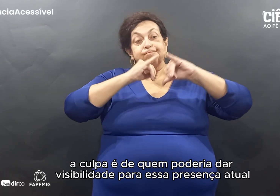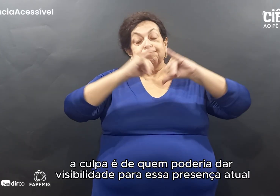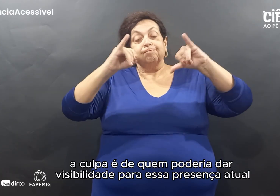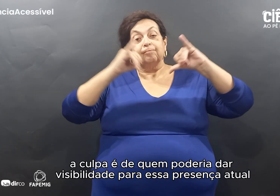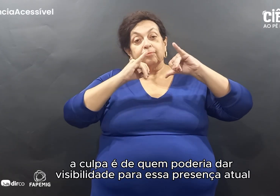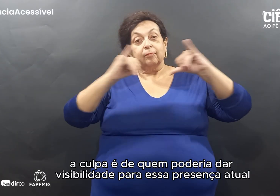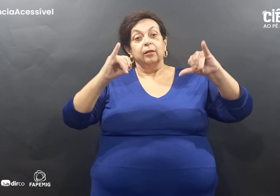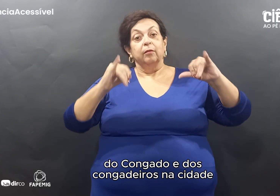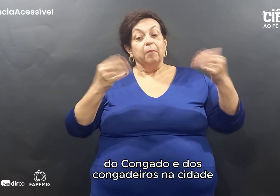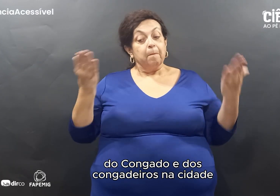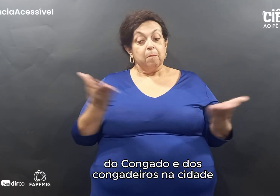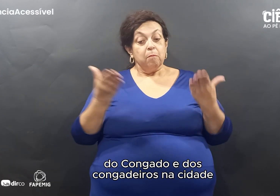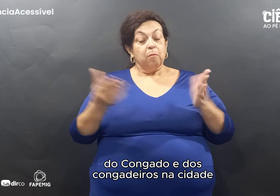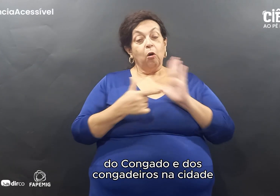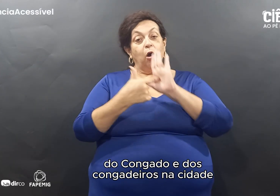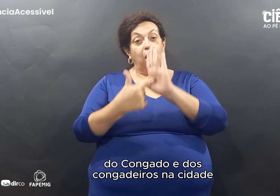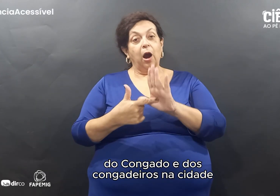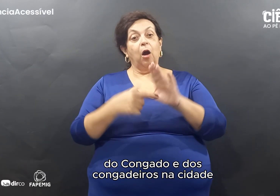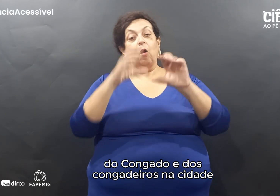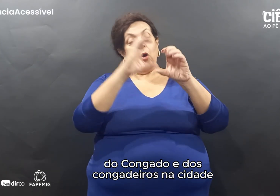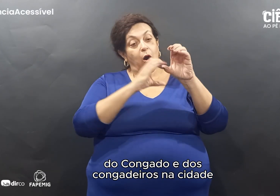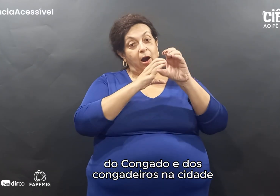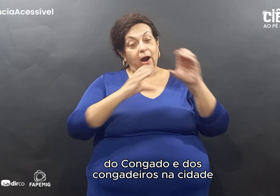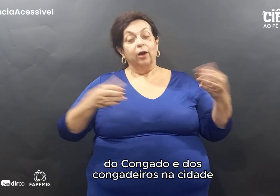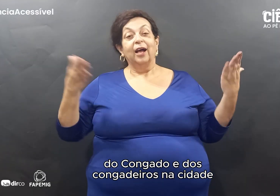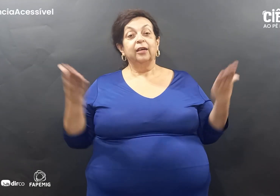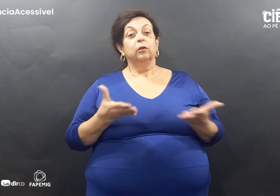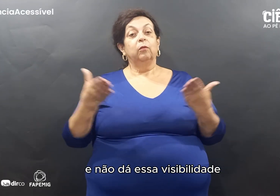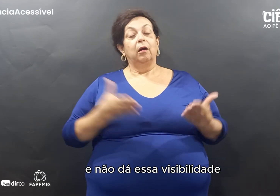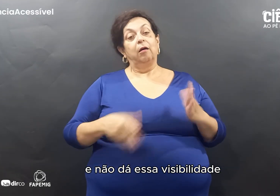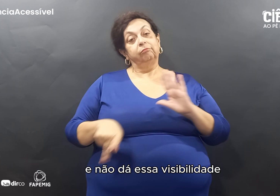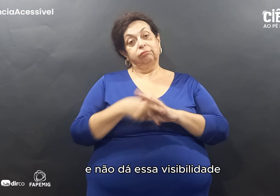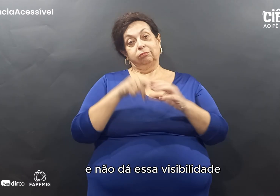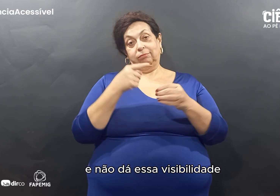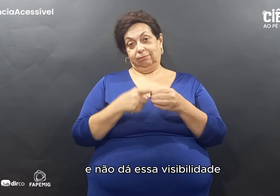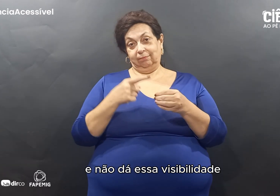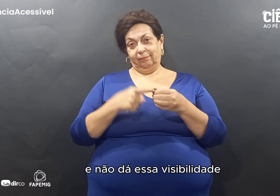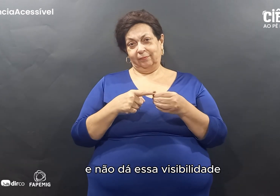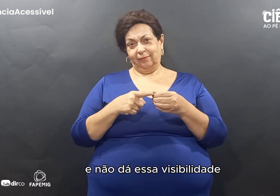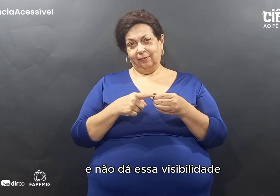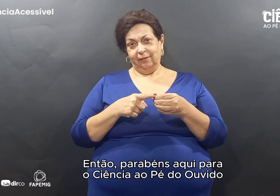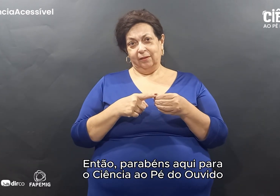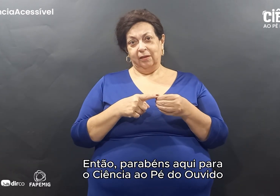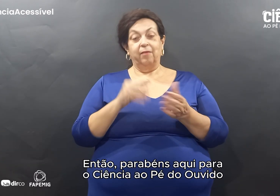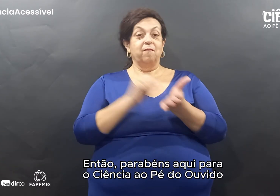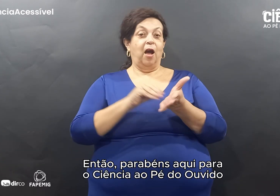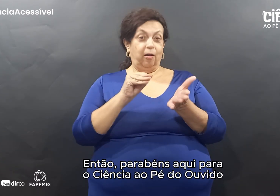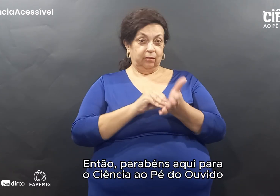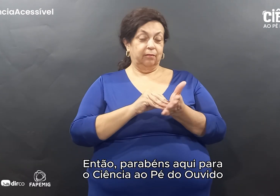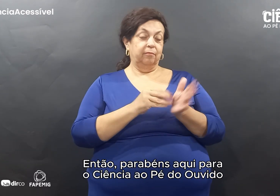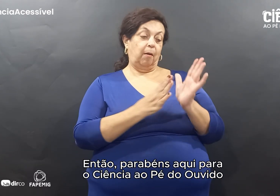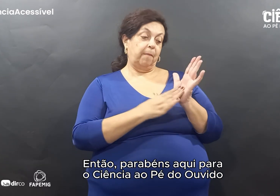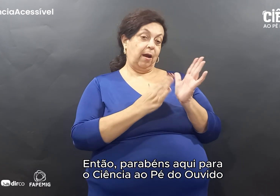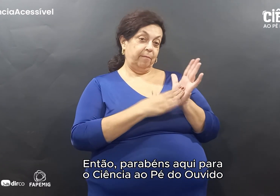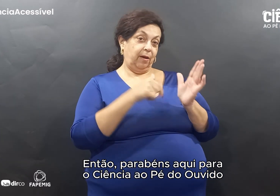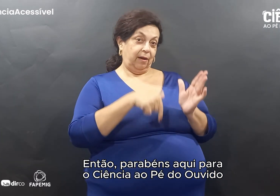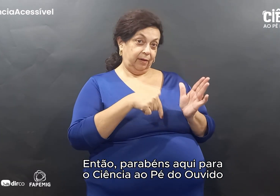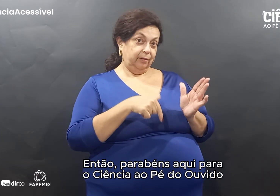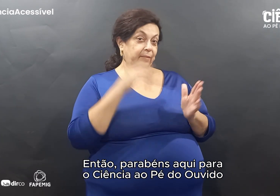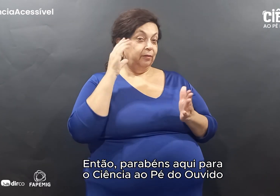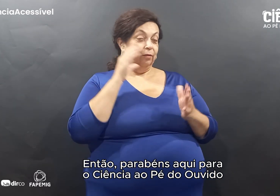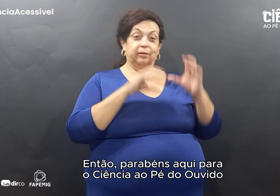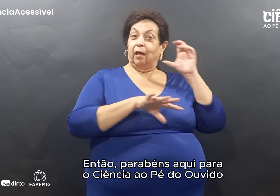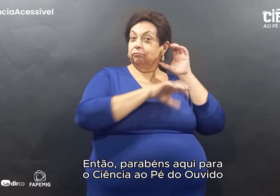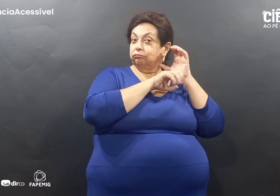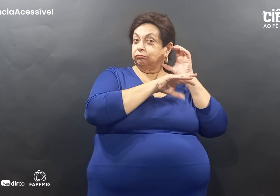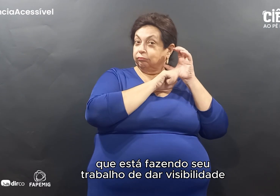presença atual do Congado e dos congadeiros na cidade e não dar essa visibilidade. Então, parabéns, né, aqui para o Ciência ao